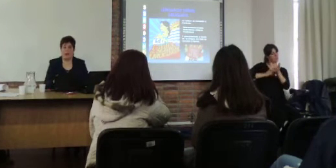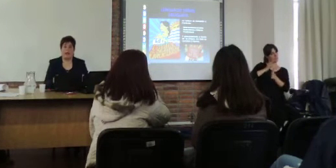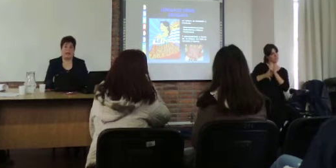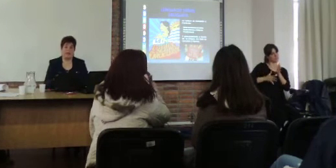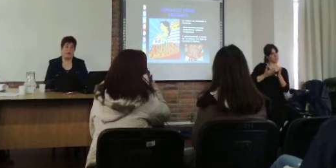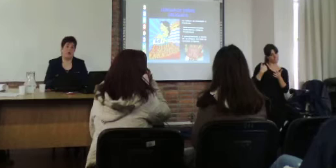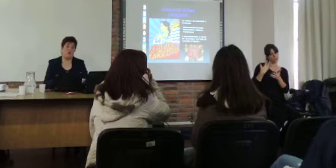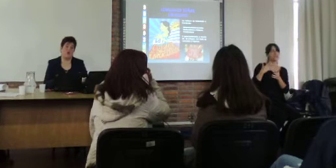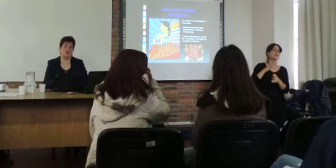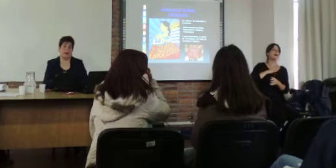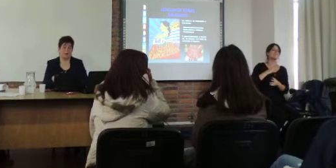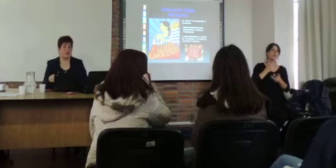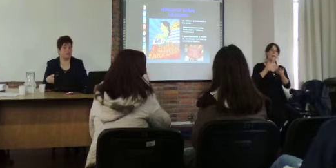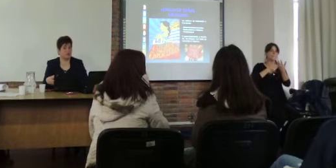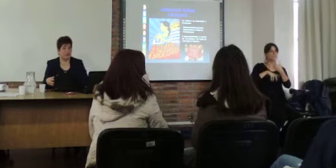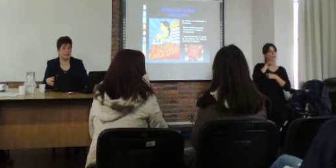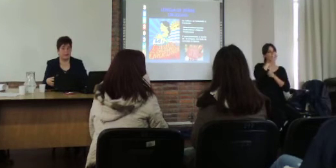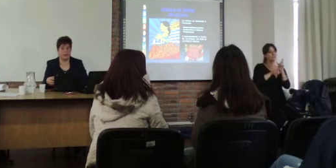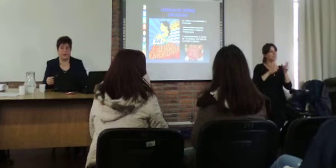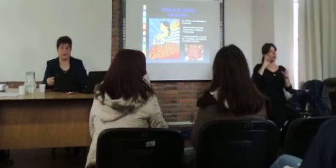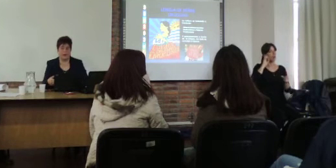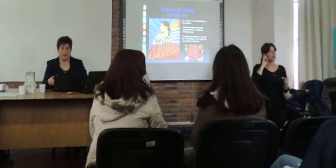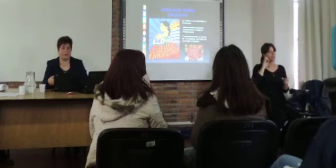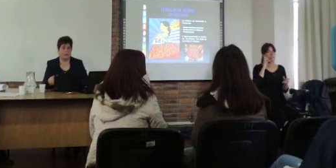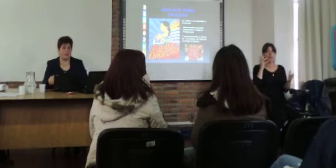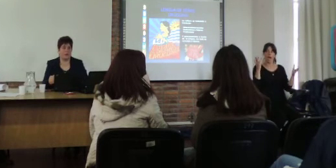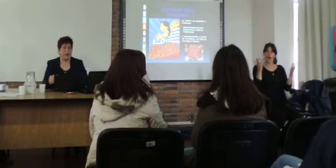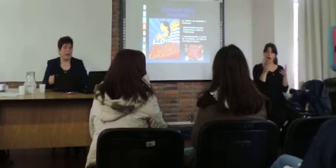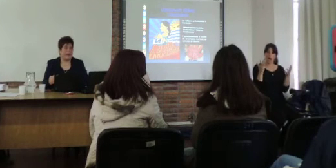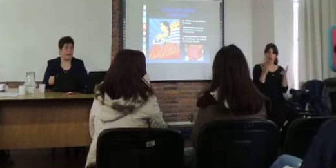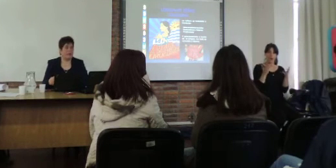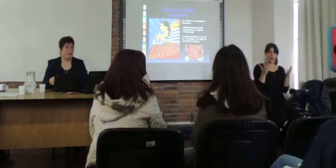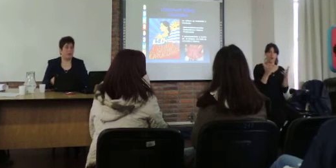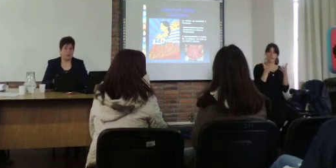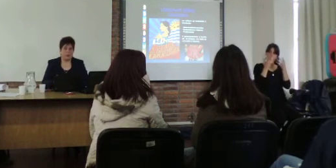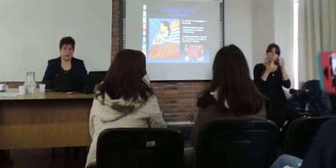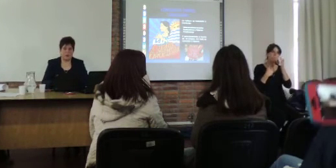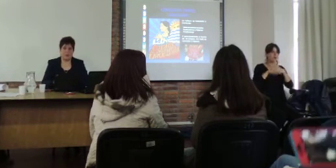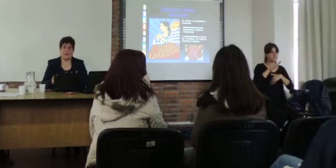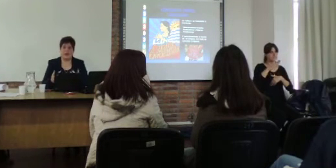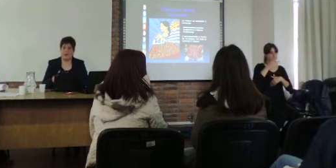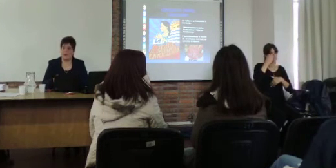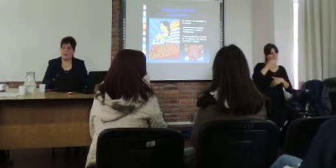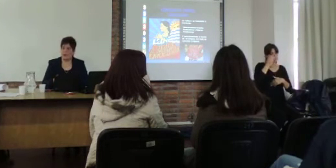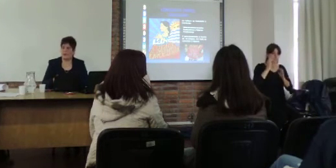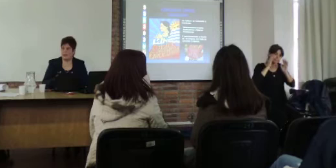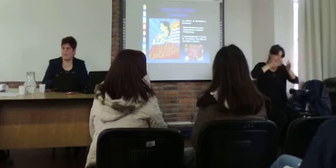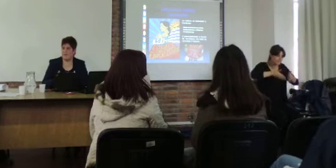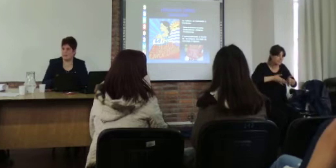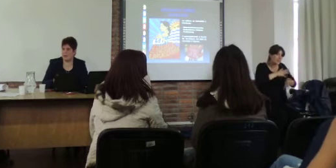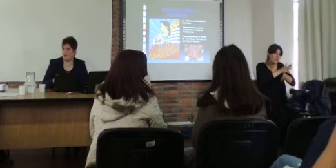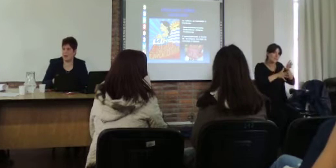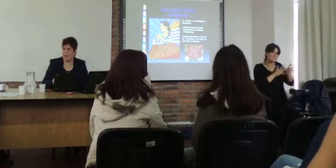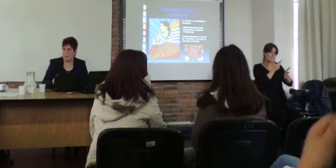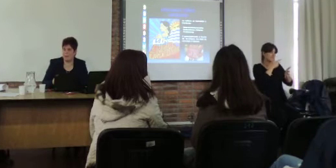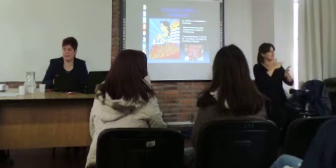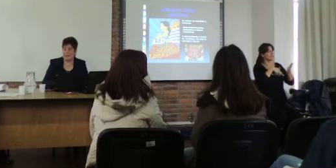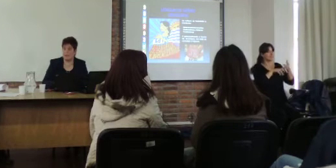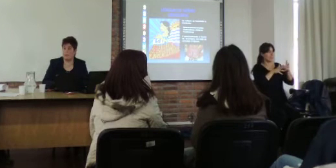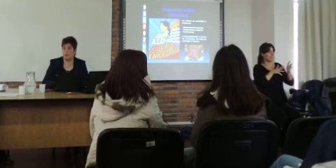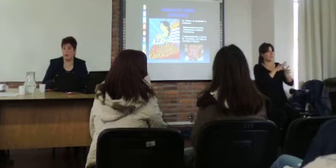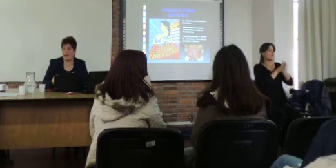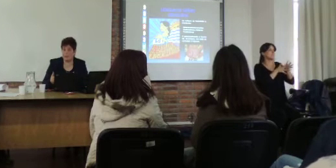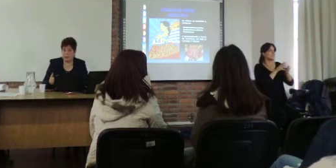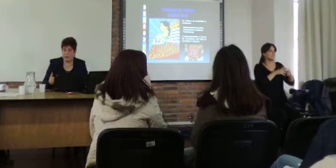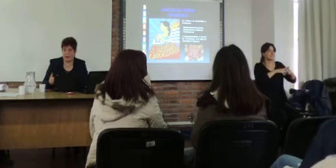el valor. Quiere decir que como las personas oyentes hoy en día le estamos dando mayor importancia, la lengua de señas se está afianzando cada vez más y